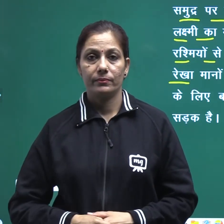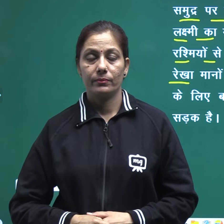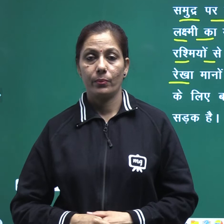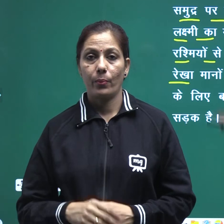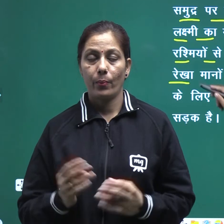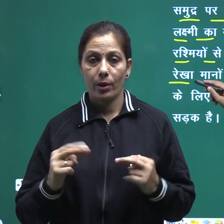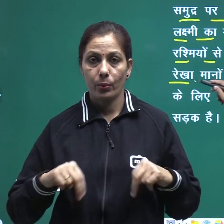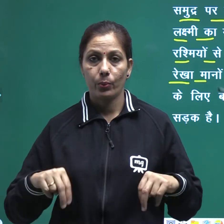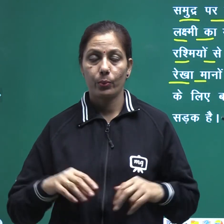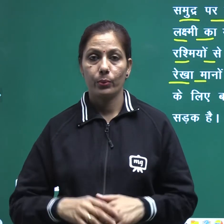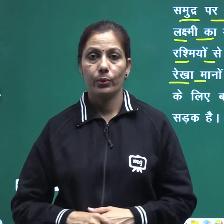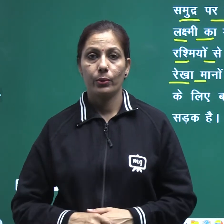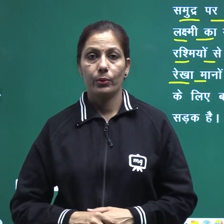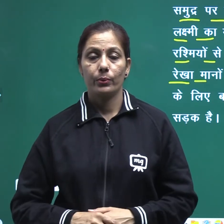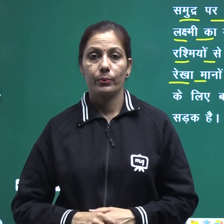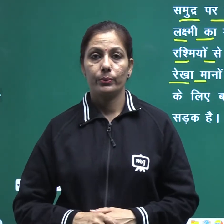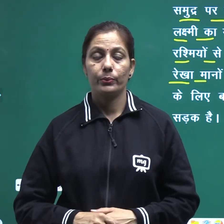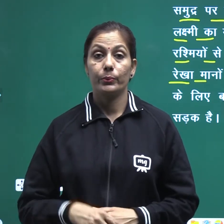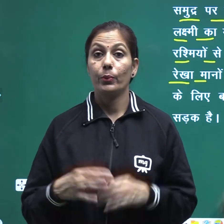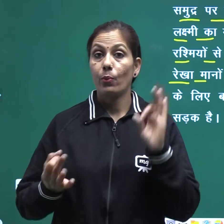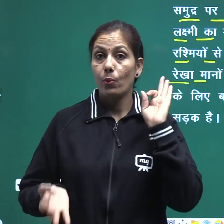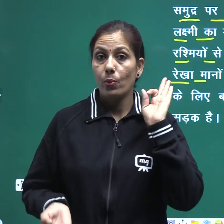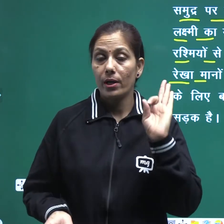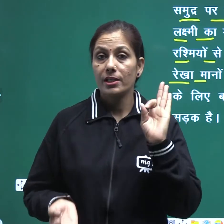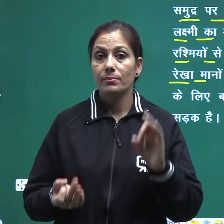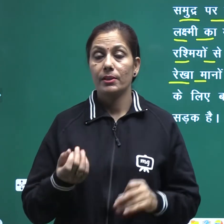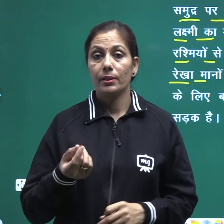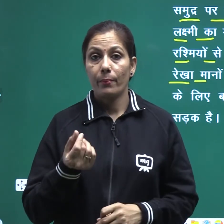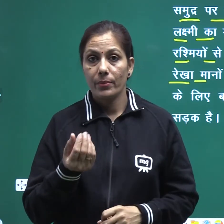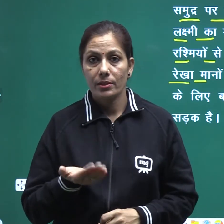तो मानो कि लक्ष्मी के